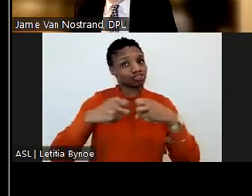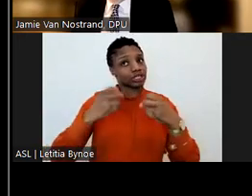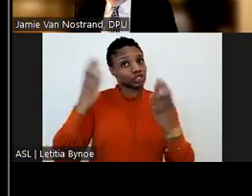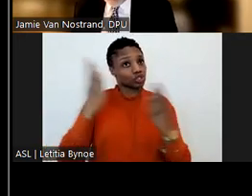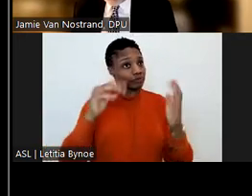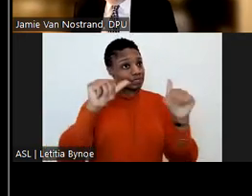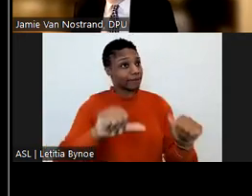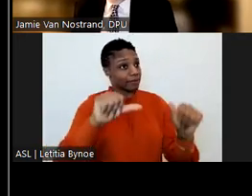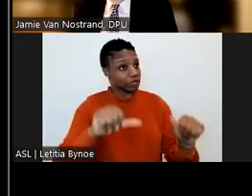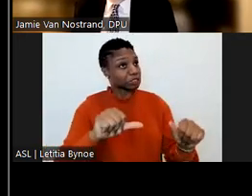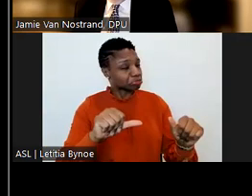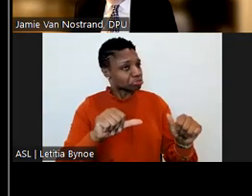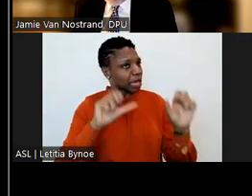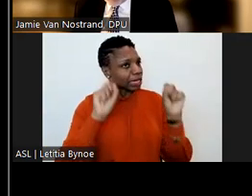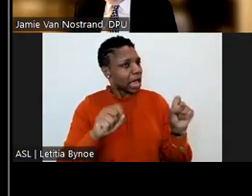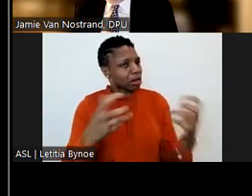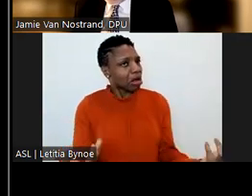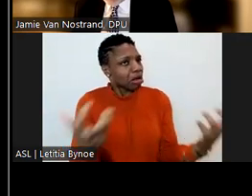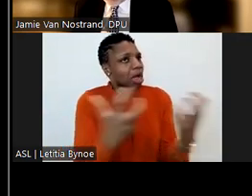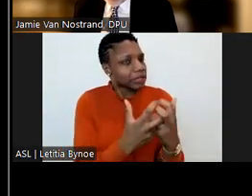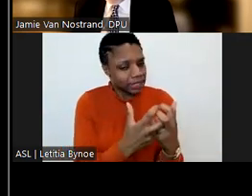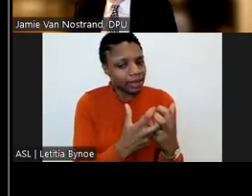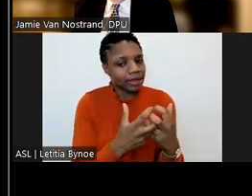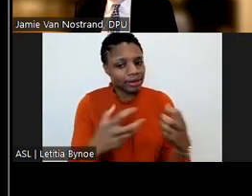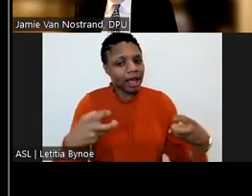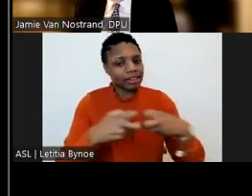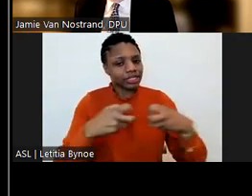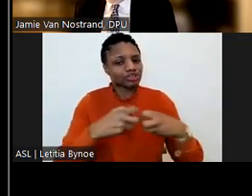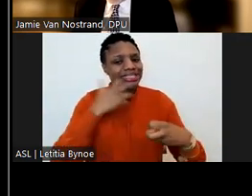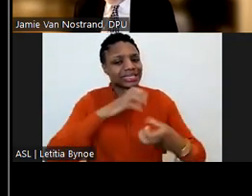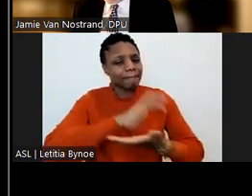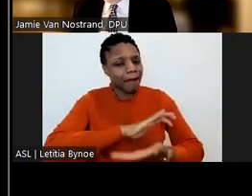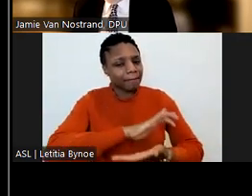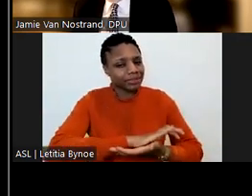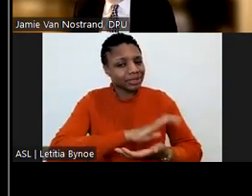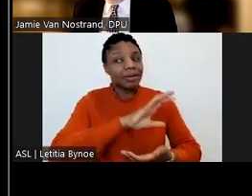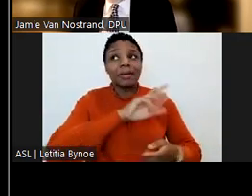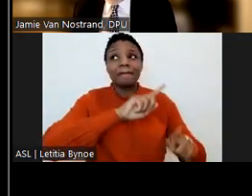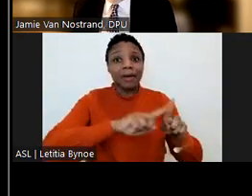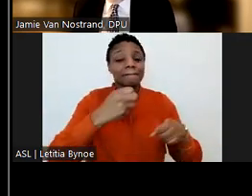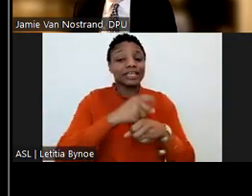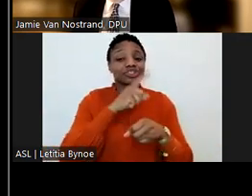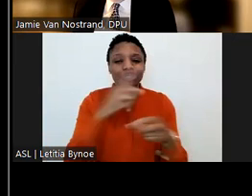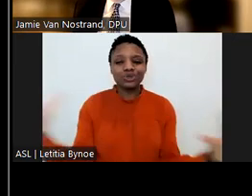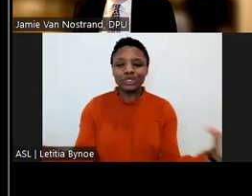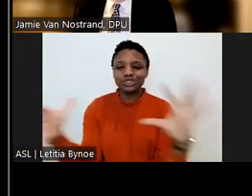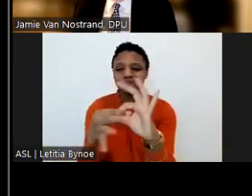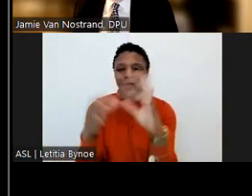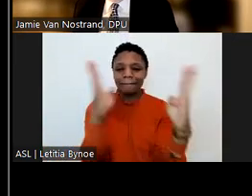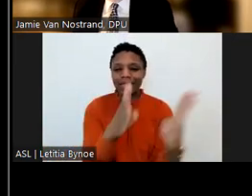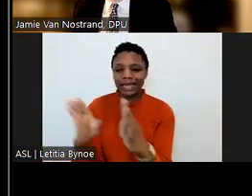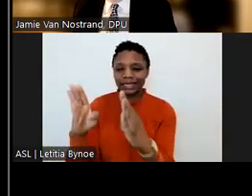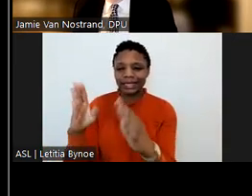tenemos esa capacidad de servicio eléctrico para acomodar esa electrificación eh